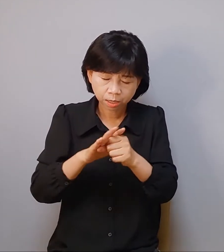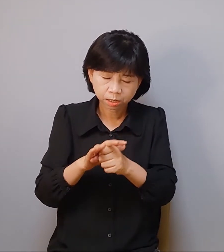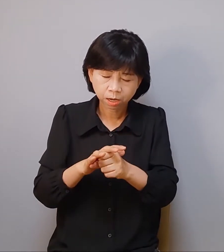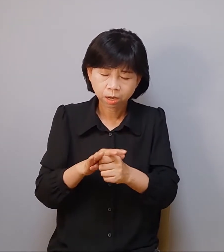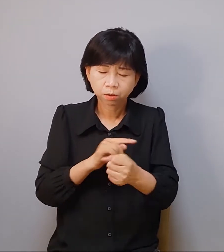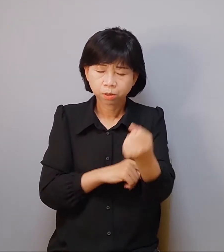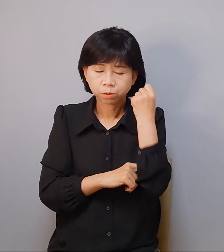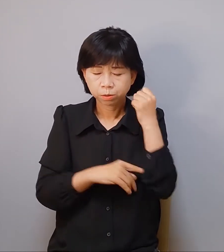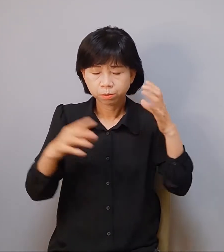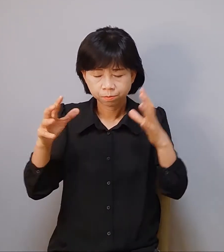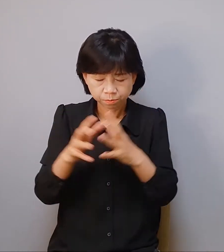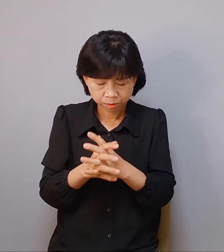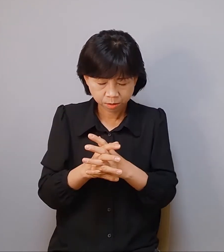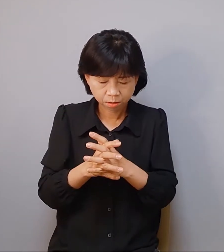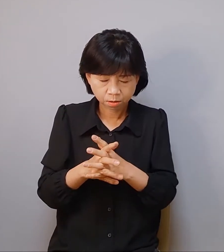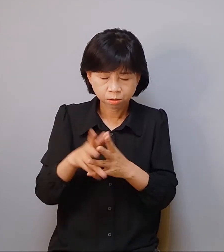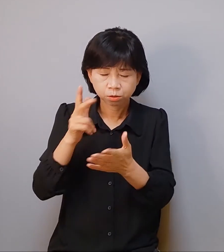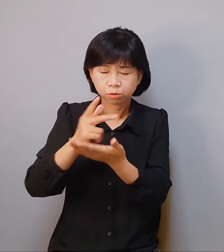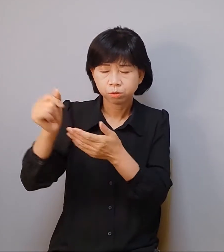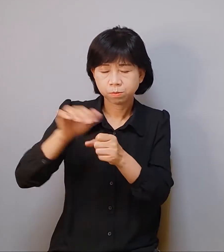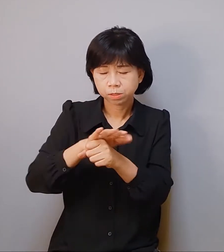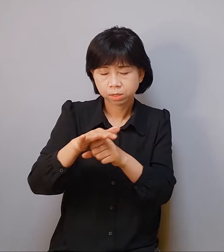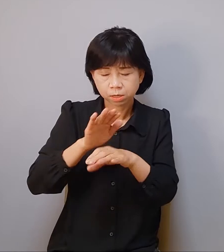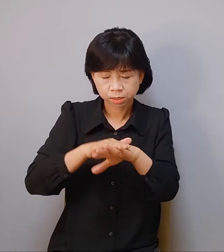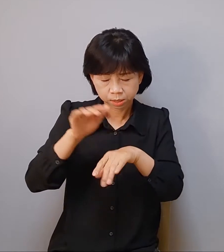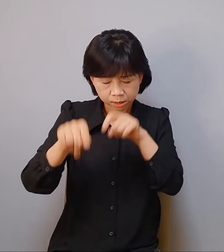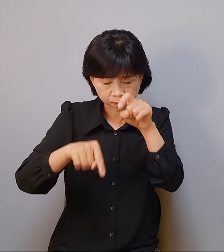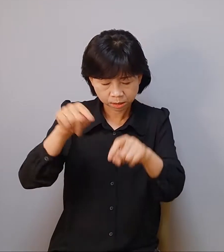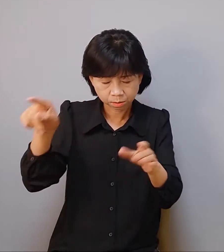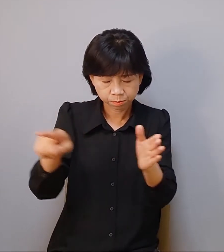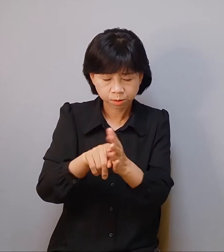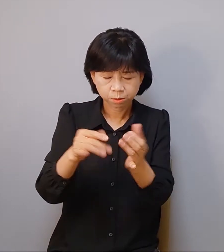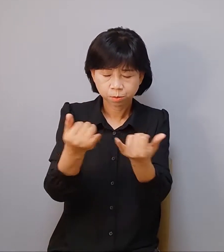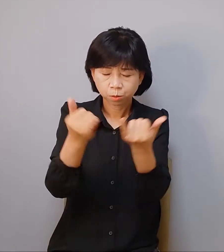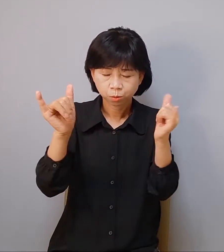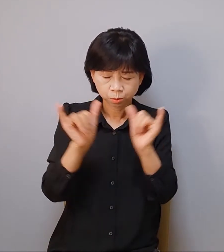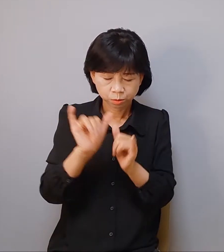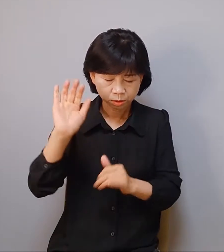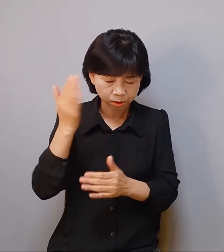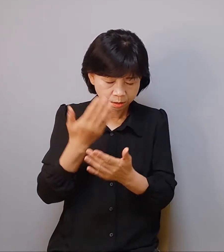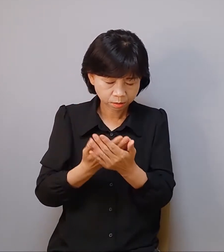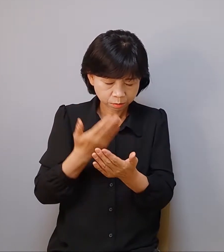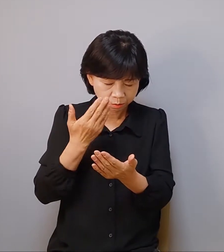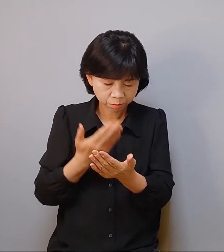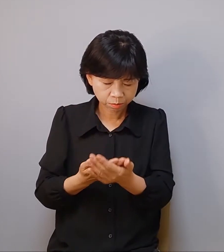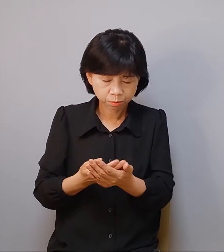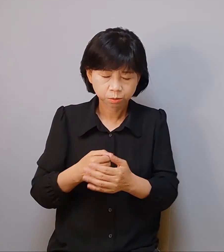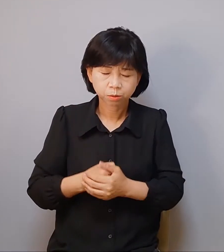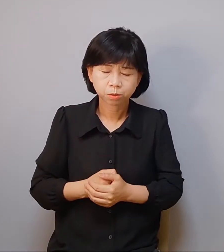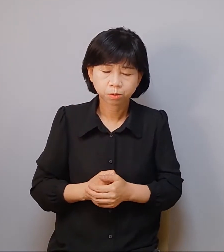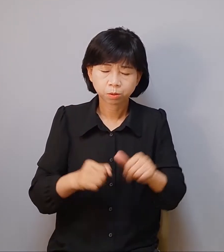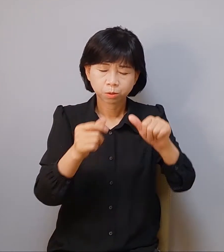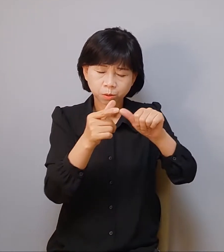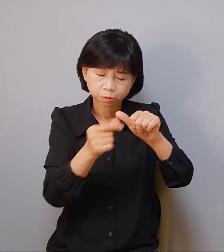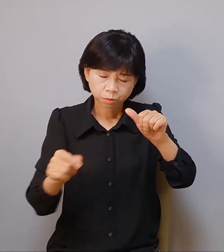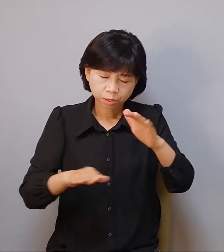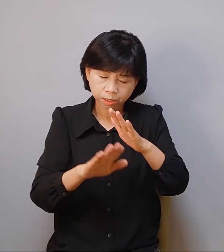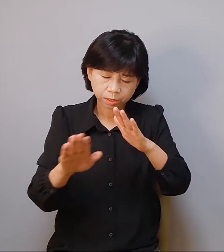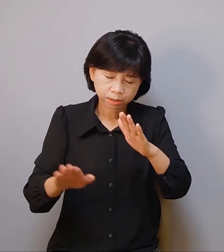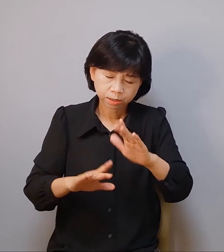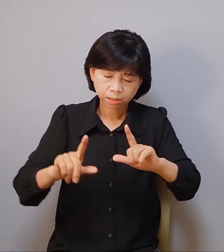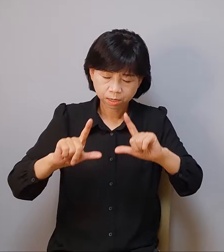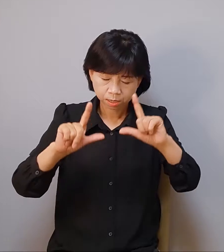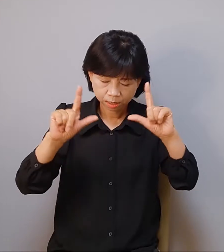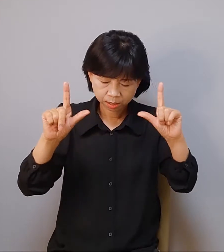사랑을 실천하는 믿음의 공동체가 되어지길 소망하며 기도합니다. 5월 가정의 달을 맞이하여서